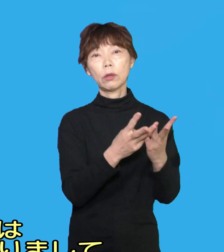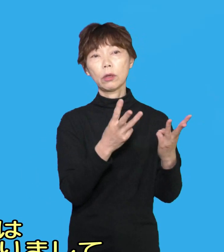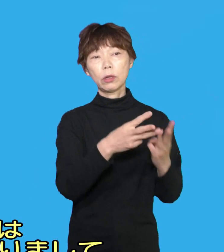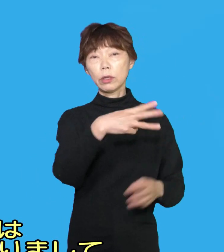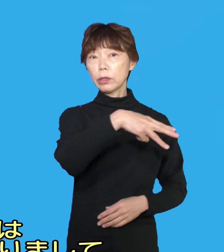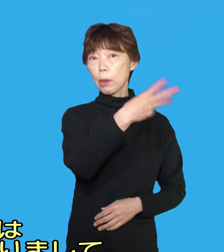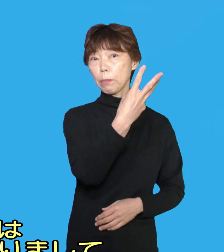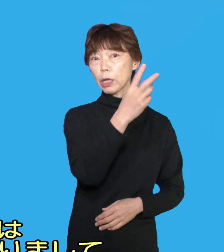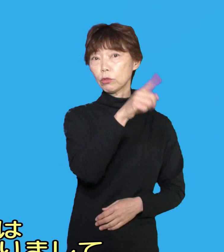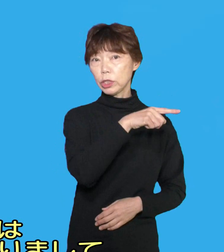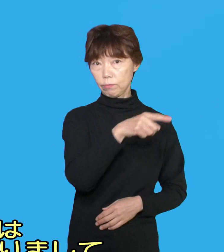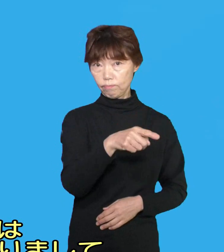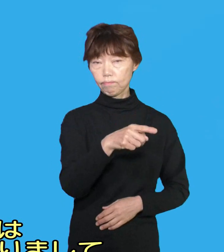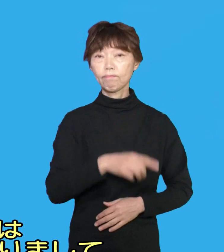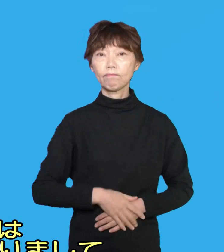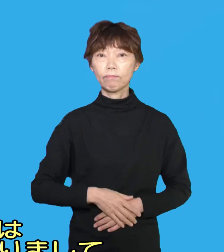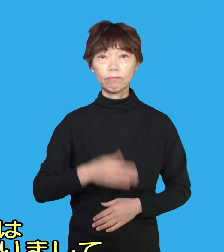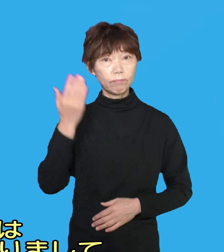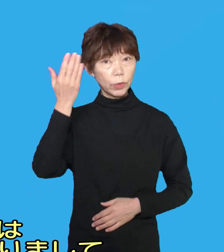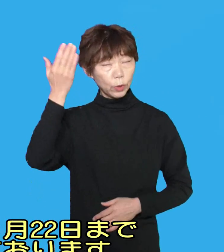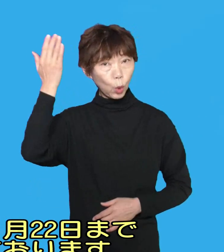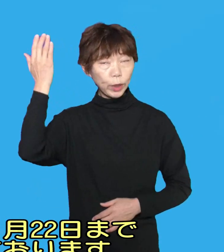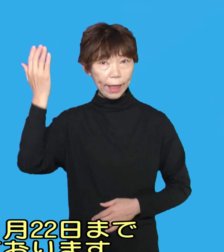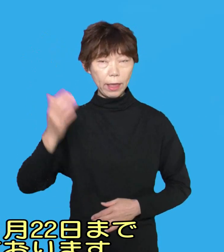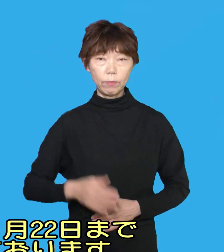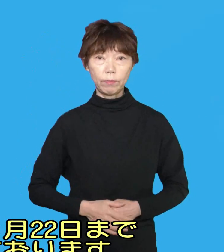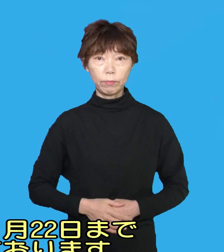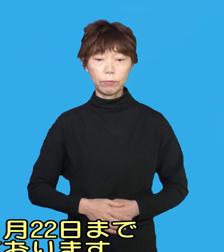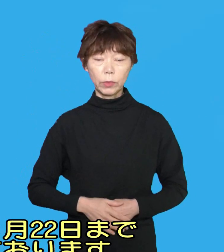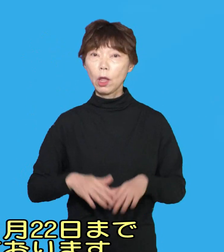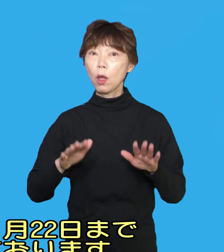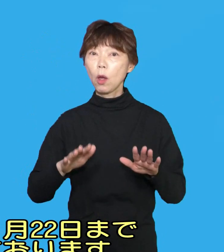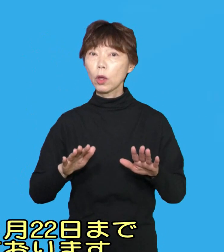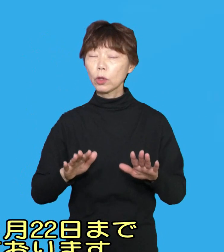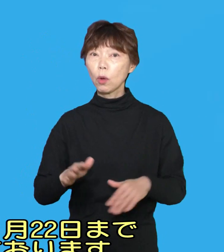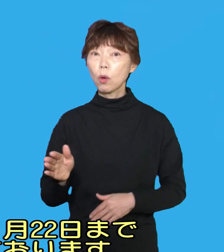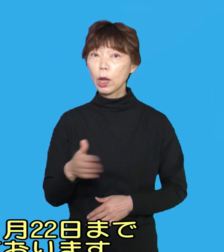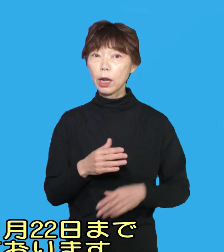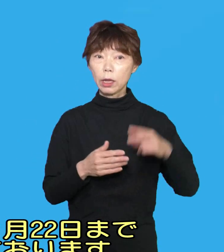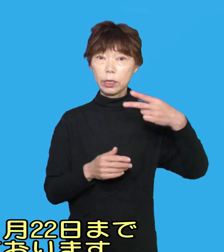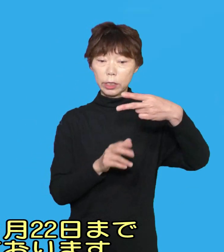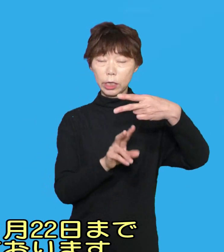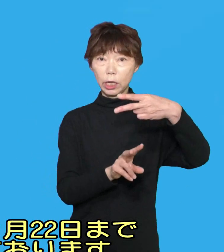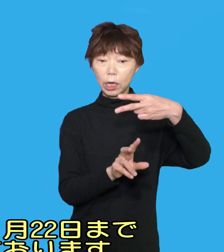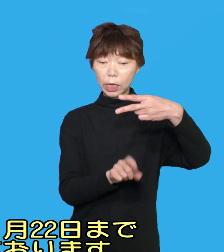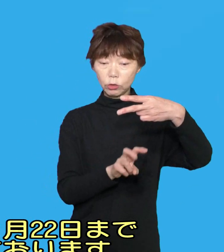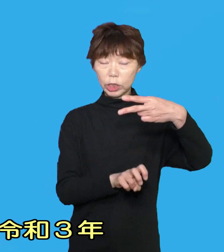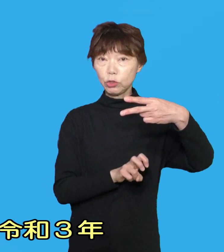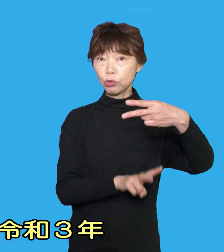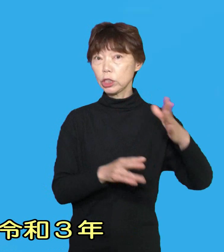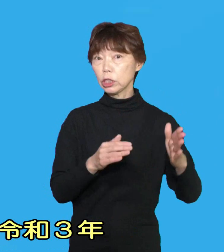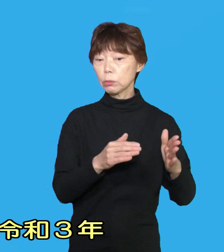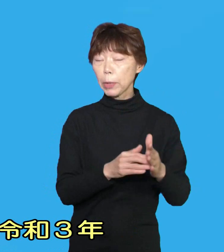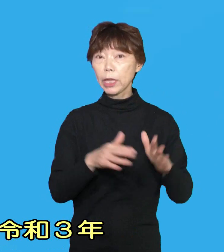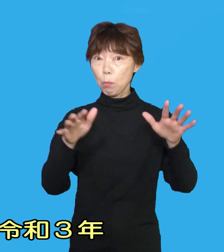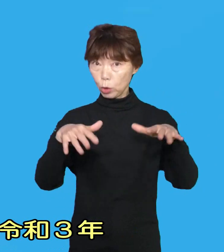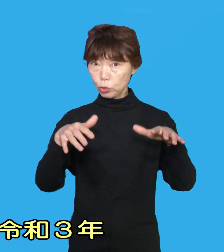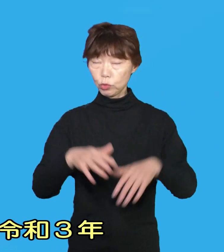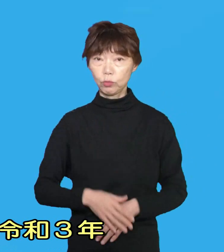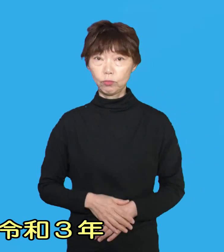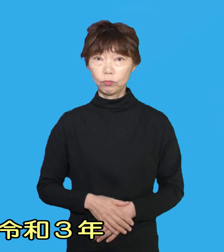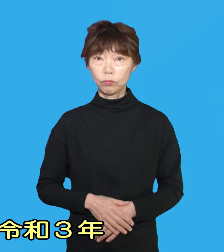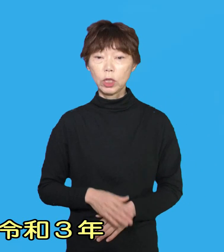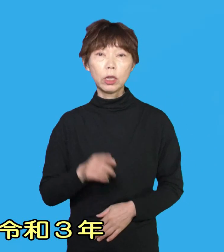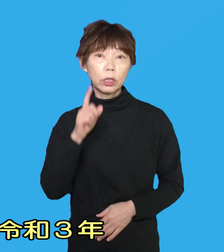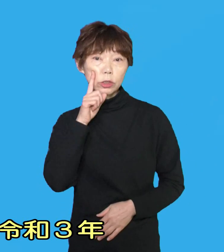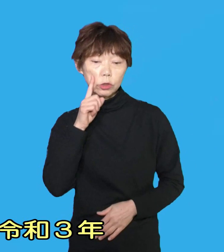を想定をしておりまして、本日から2月22日まで募集をしたいと考えております。実証期間としては令